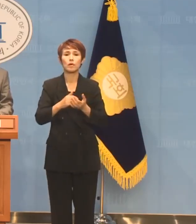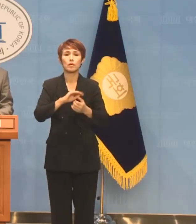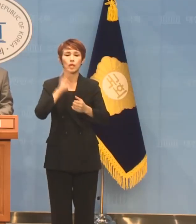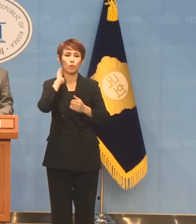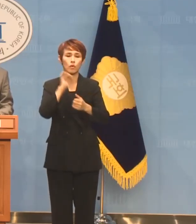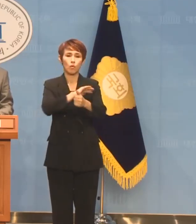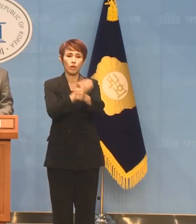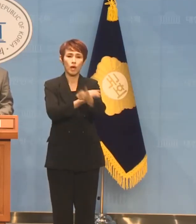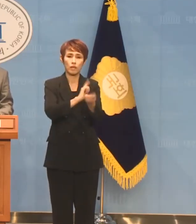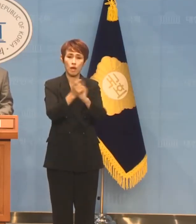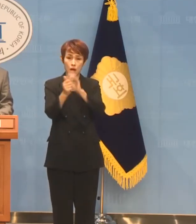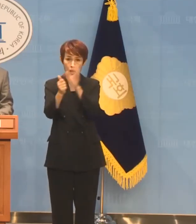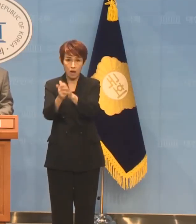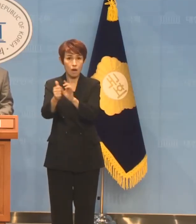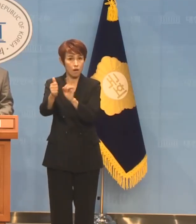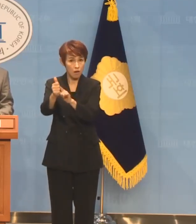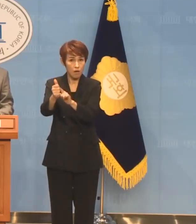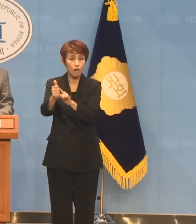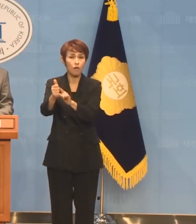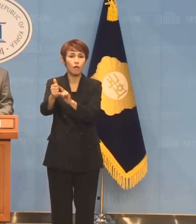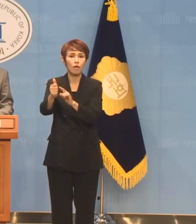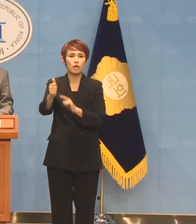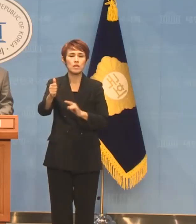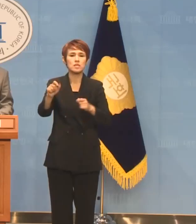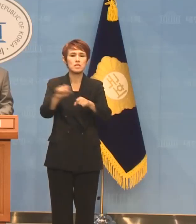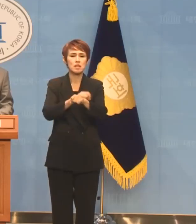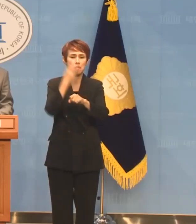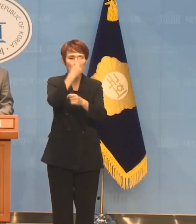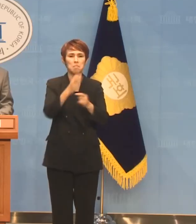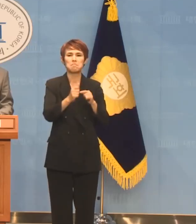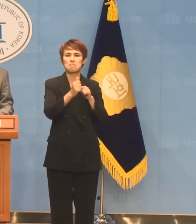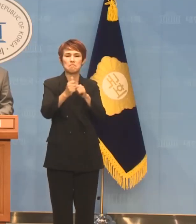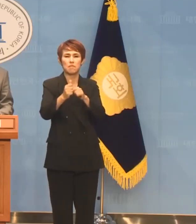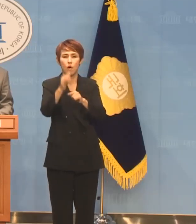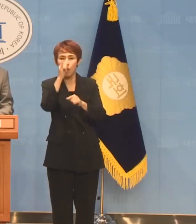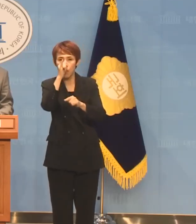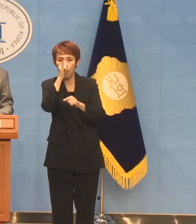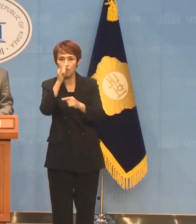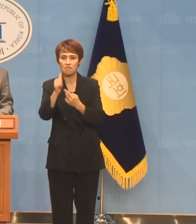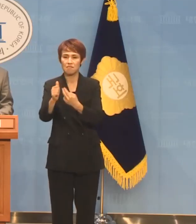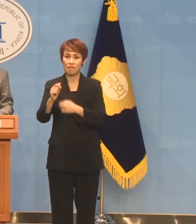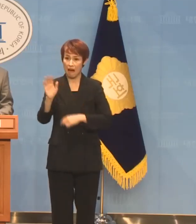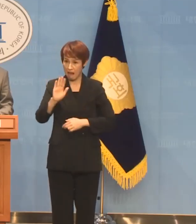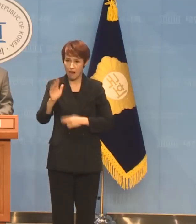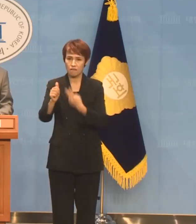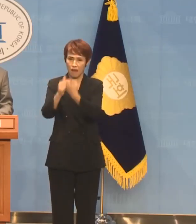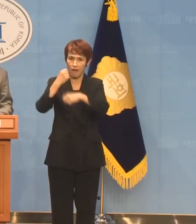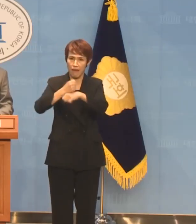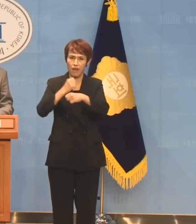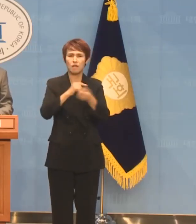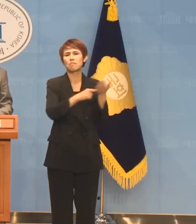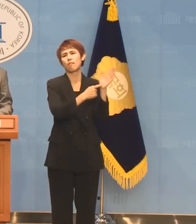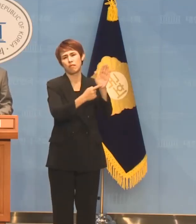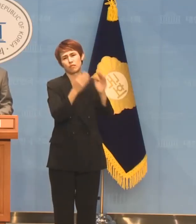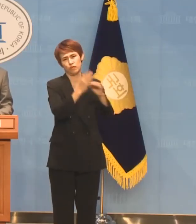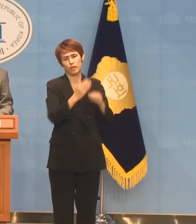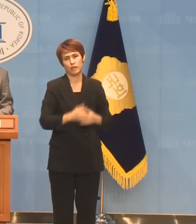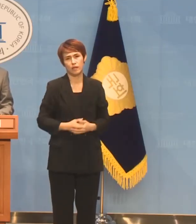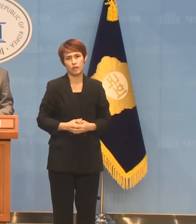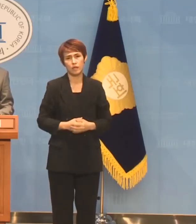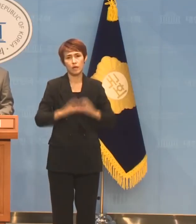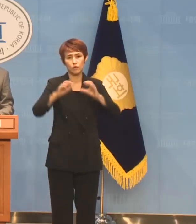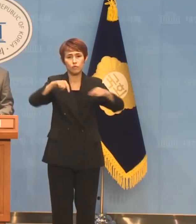상대로 특검법 공포를 압박하며 탄핵까지 운운하고 있습니다.